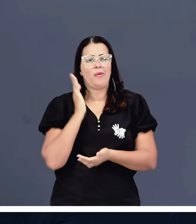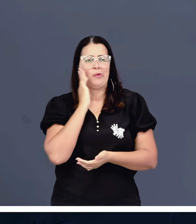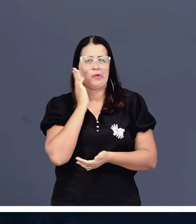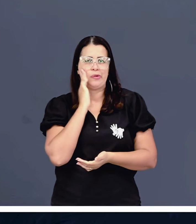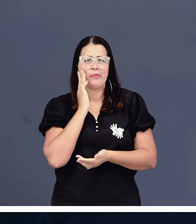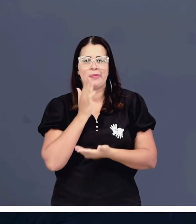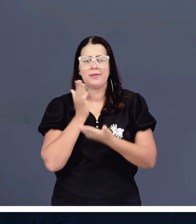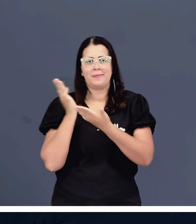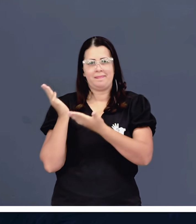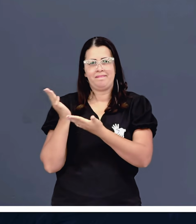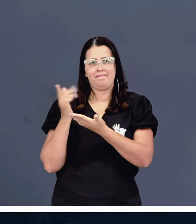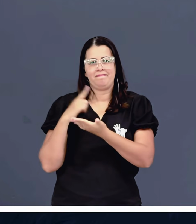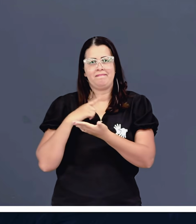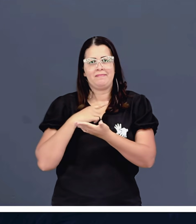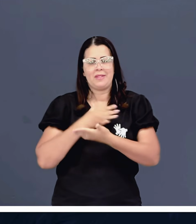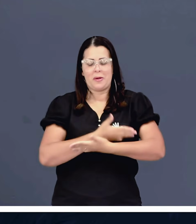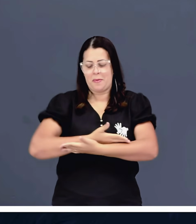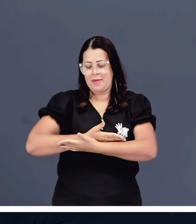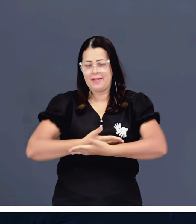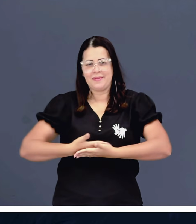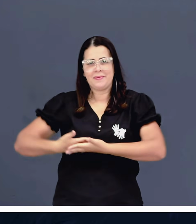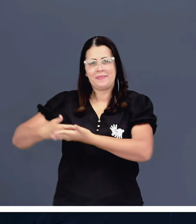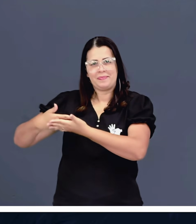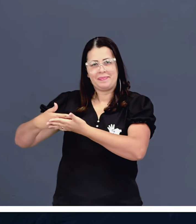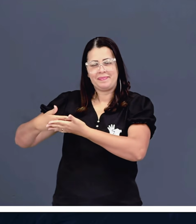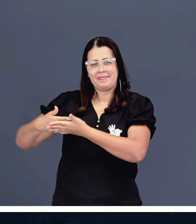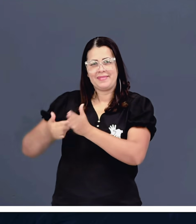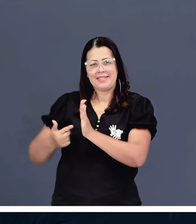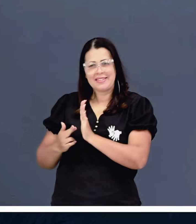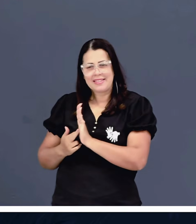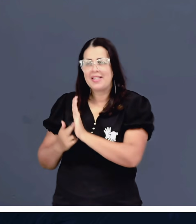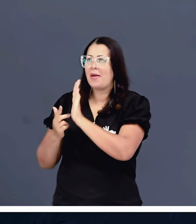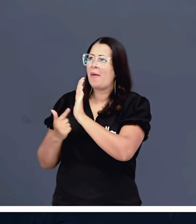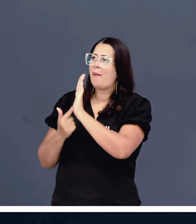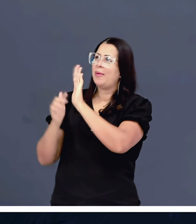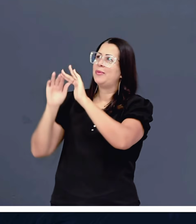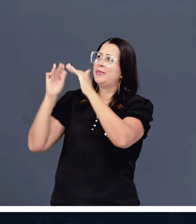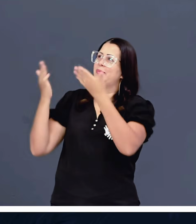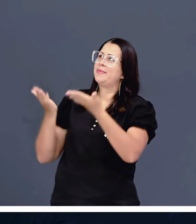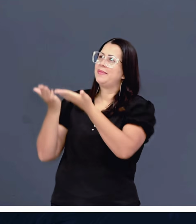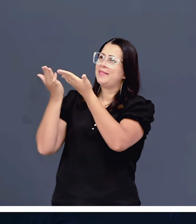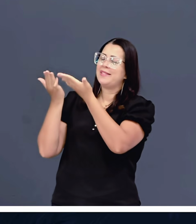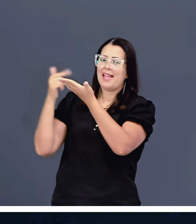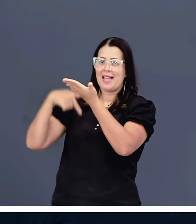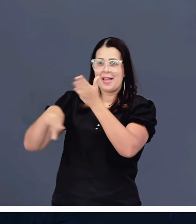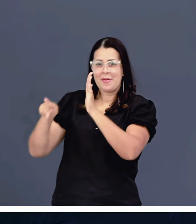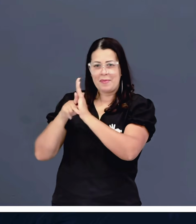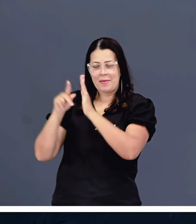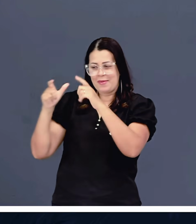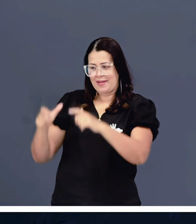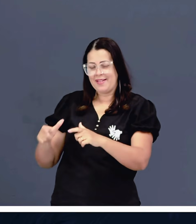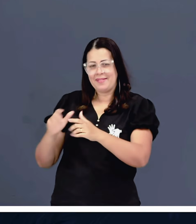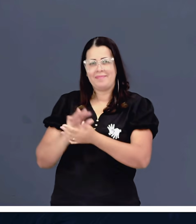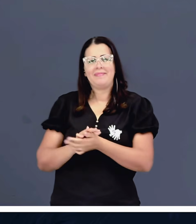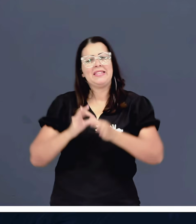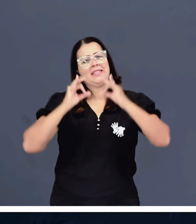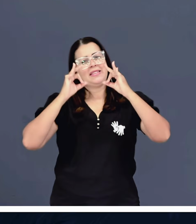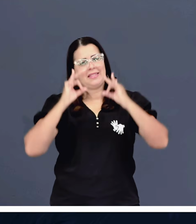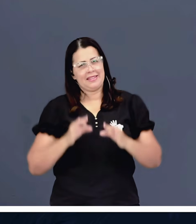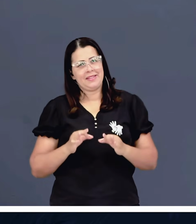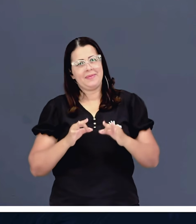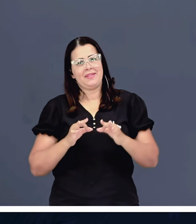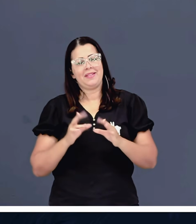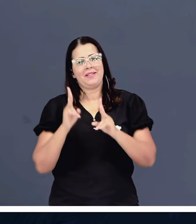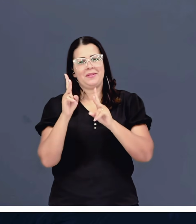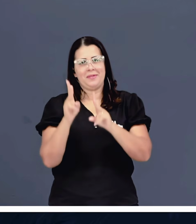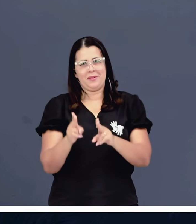entendimento de vocês de trazerem o pequeno Ravi para o altar do Senhor. Esse é o lugar dele. Foi exatamente